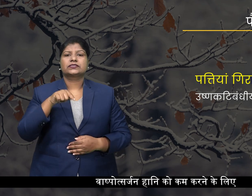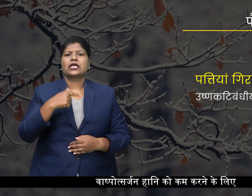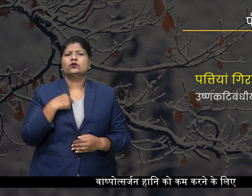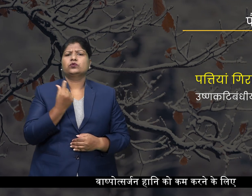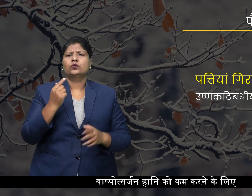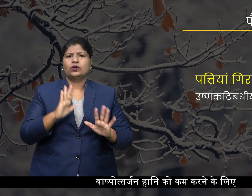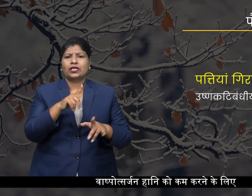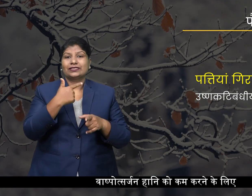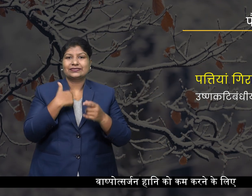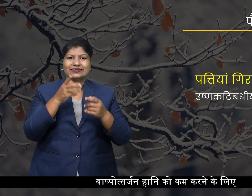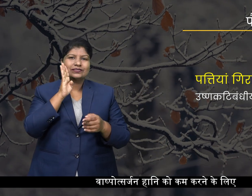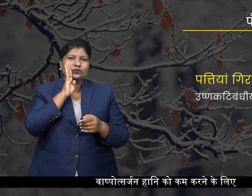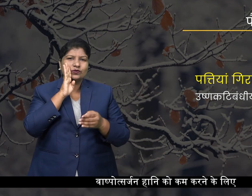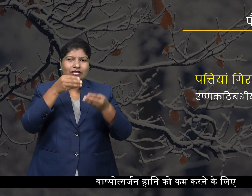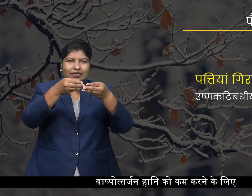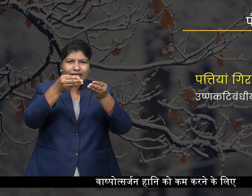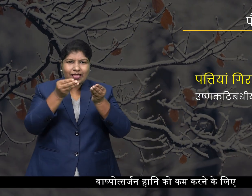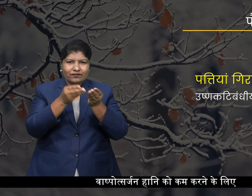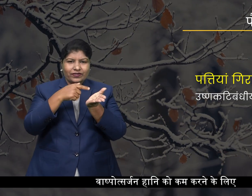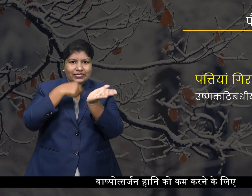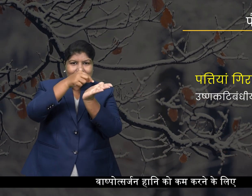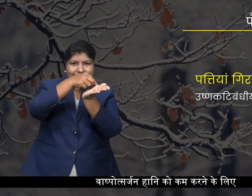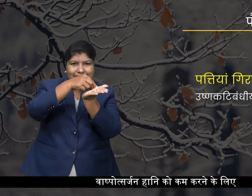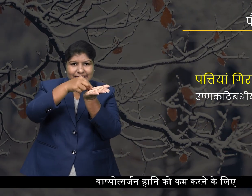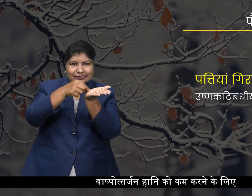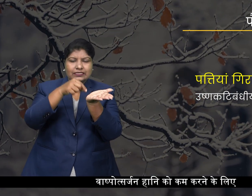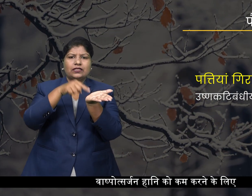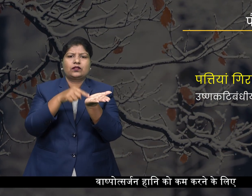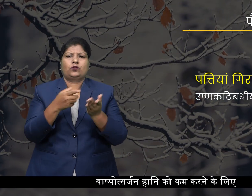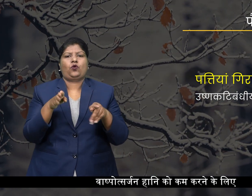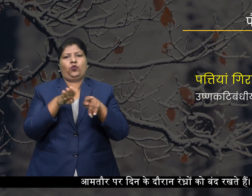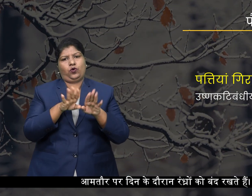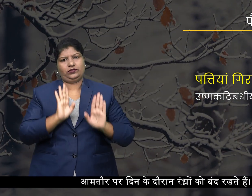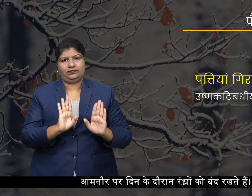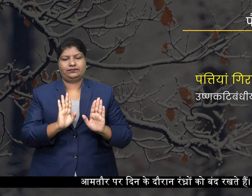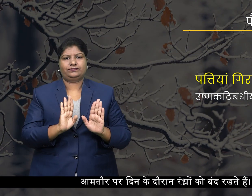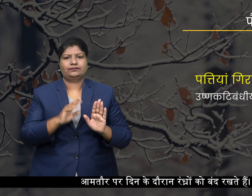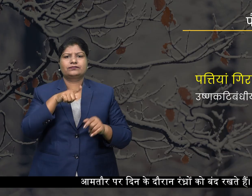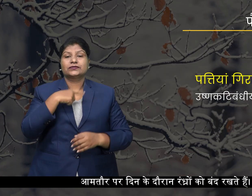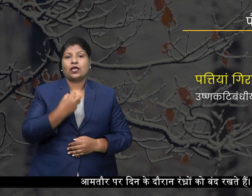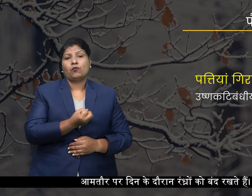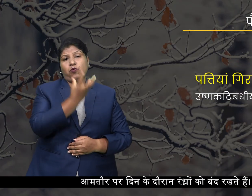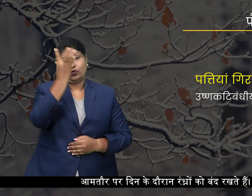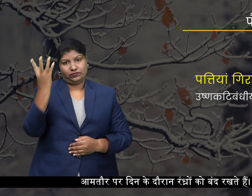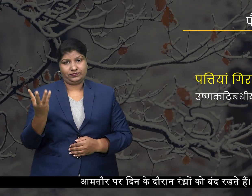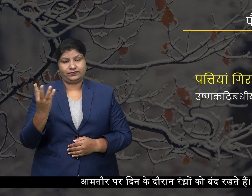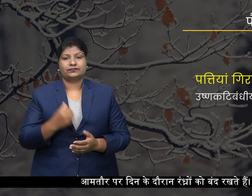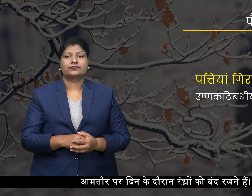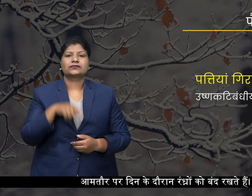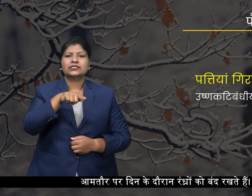वाष्पोत्सर्जन हानि को कम करने के लिए आमतौर पर दिन के दौरान रंध्रों